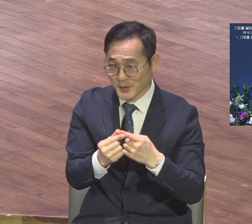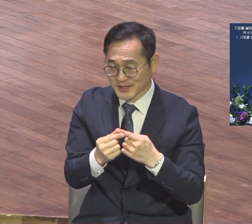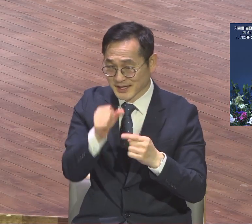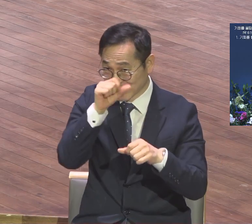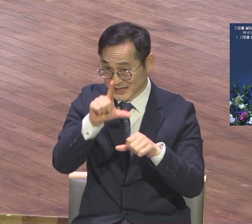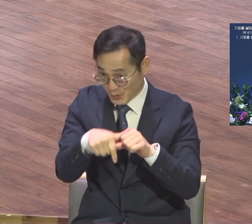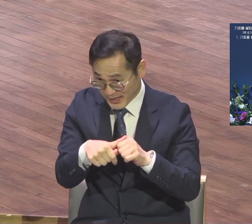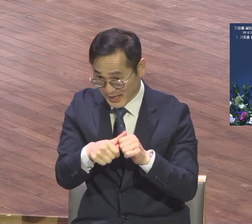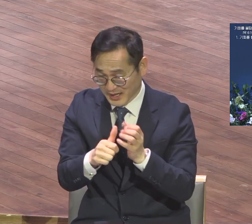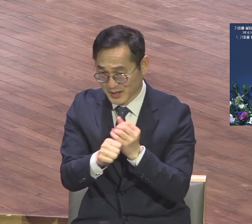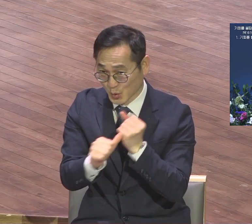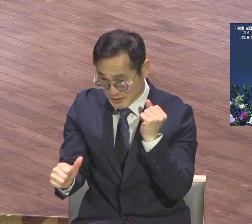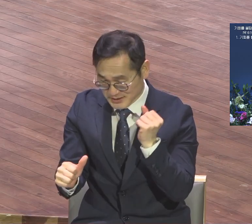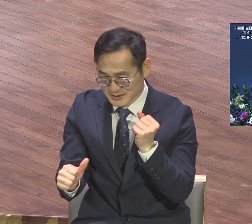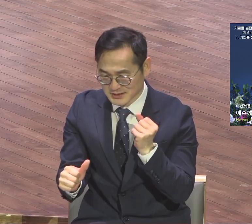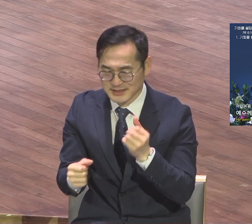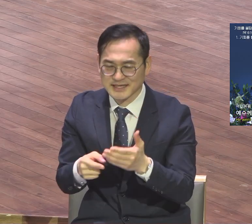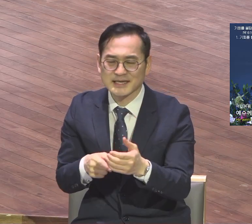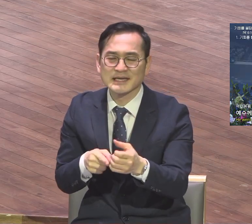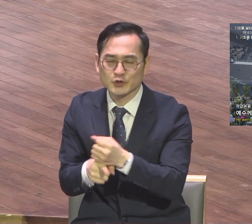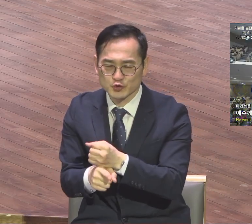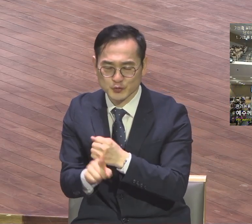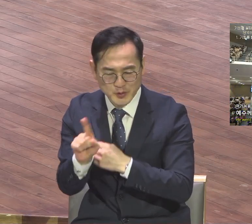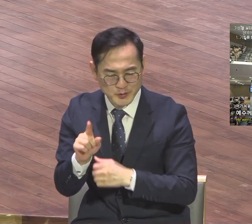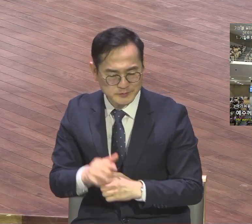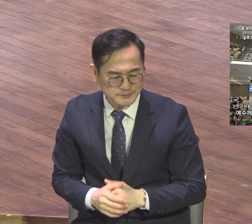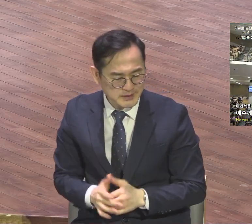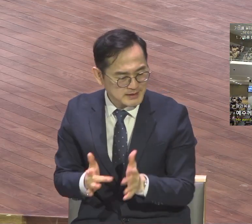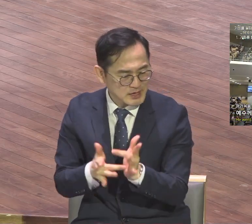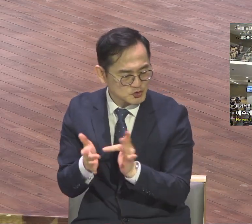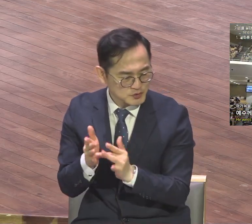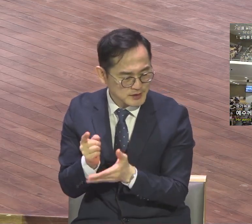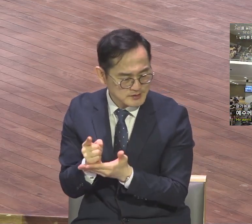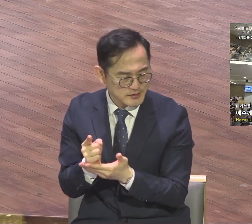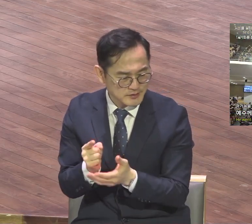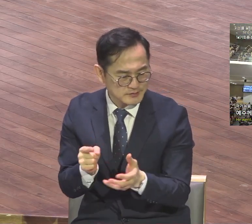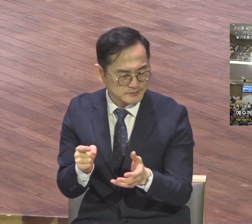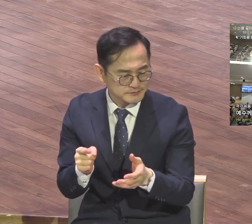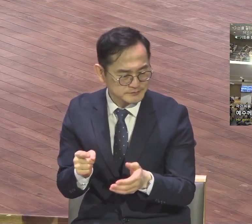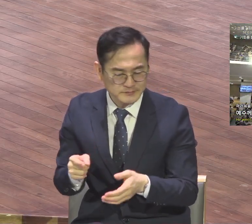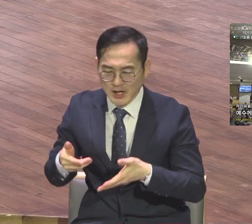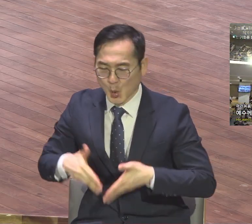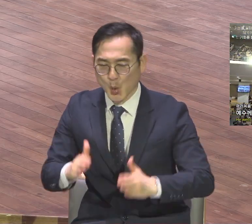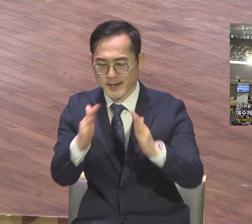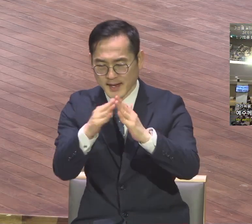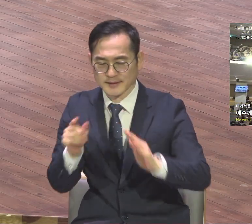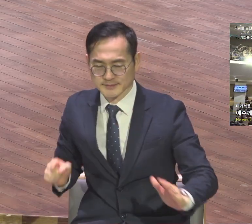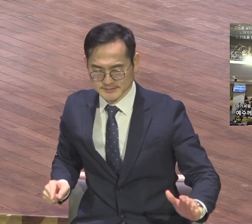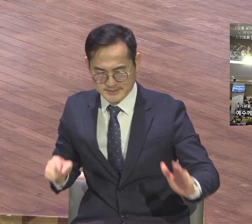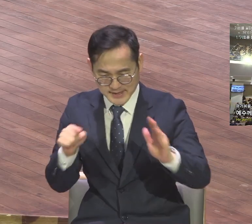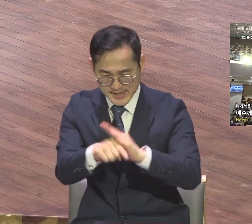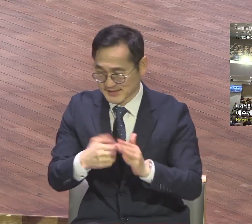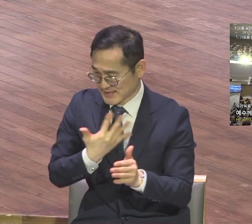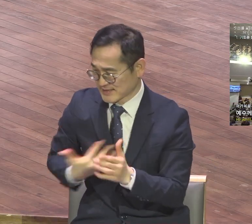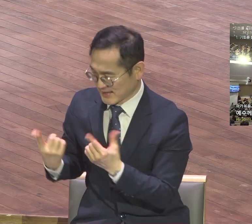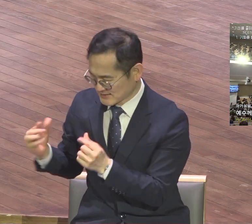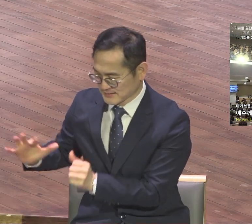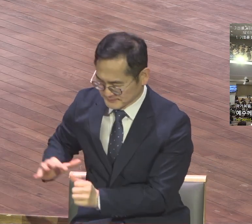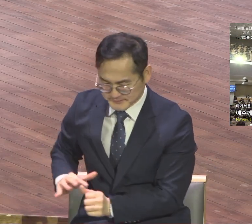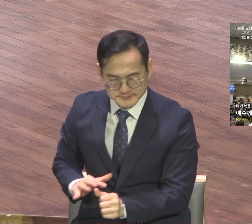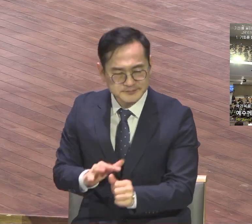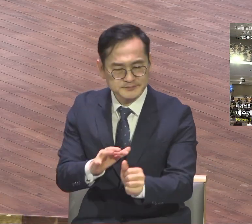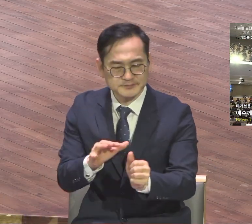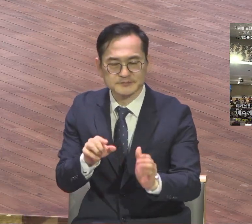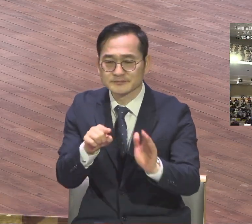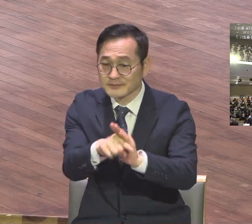놓치는 결정적 이유입니다. 1절 봅니다. 예수께서 거기를 떠나서 고향으로 가시니 제자들도 따르니라.